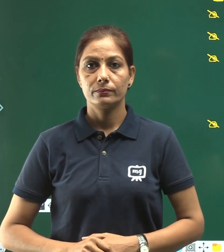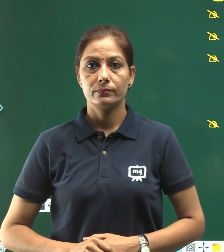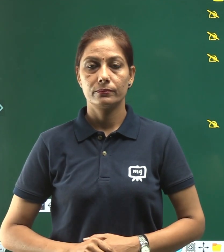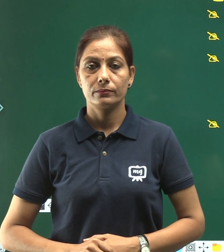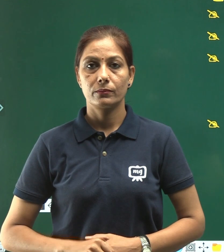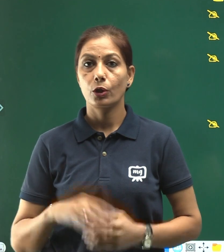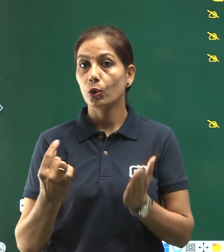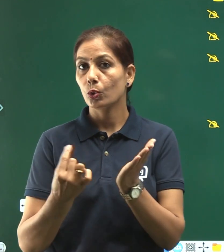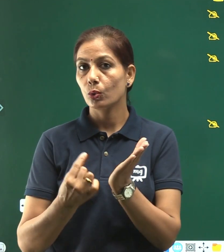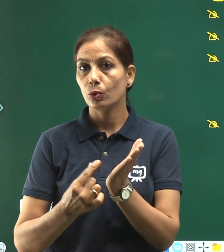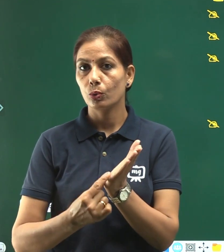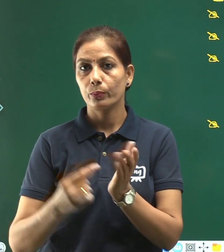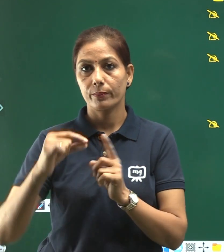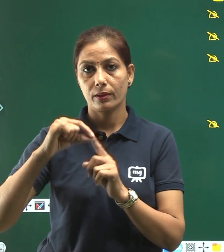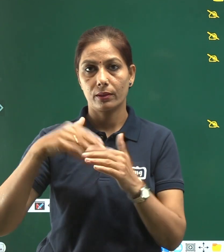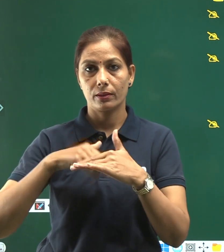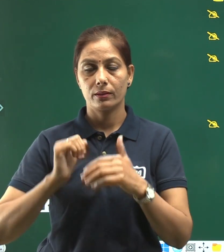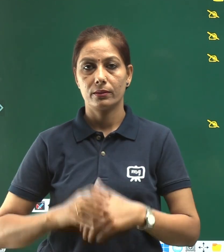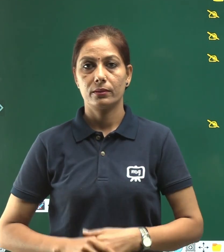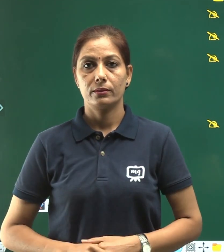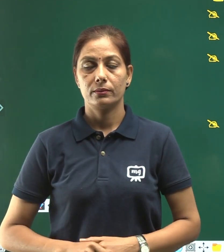उत्तर प्रदेश है।